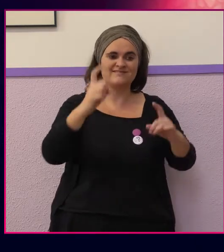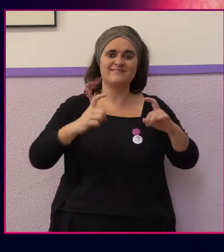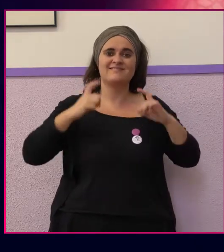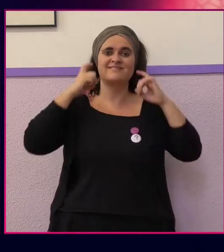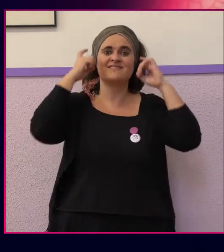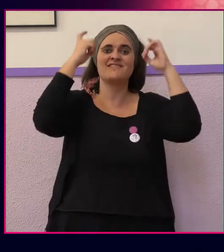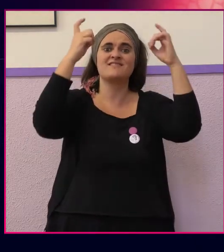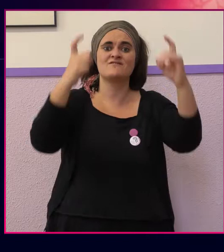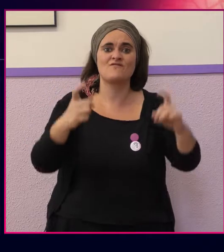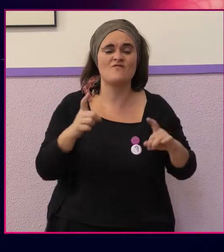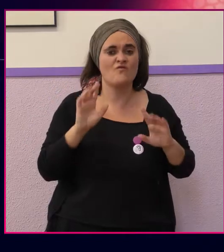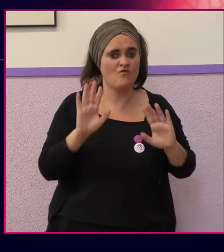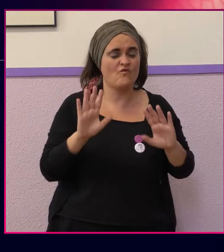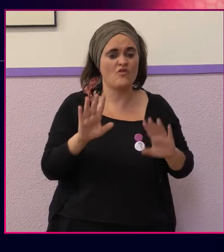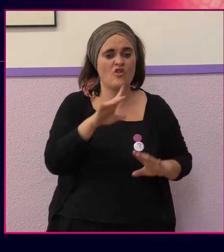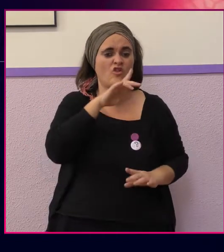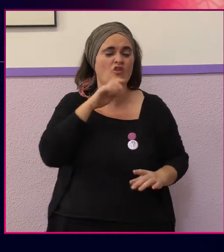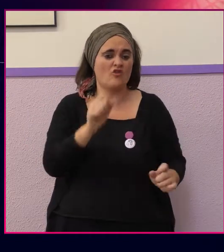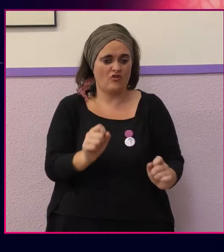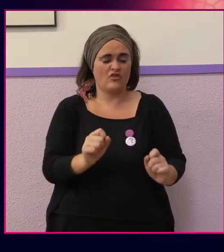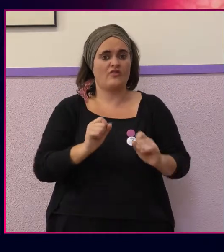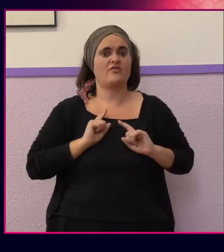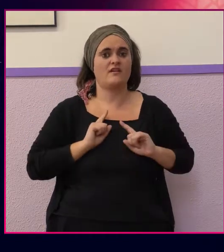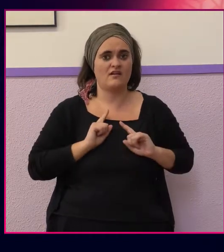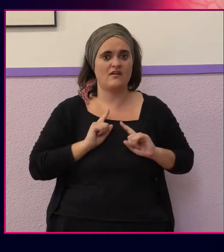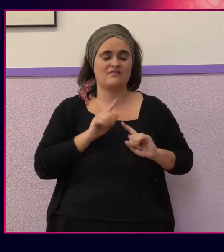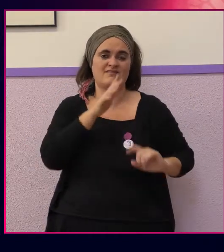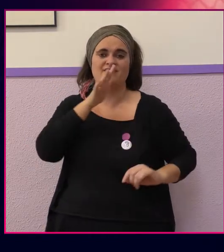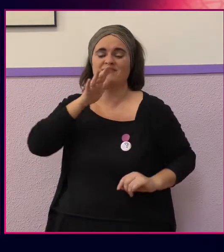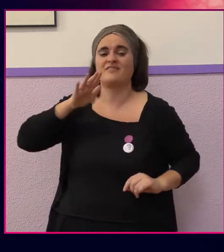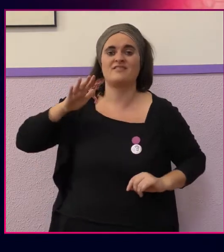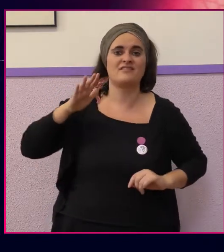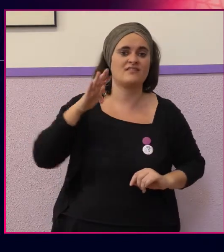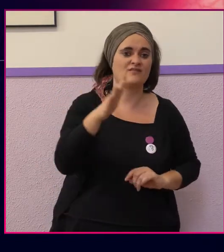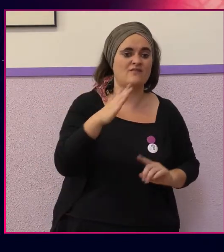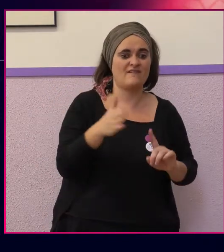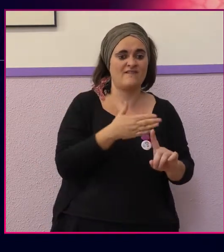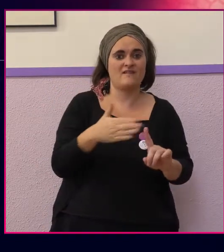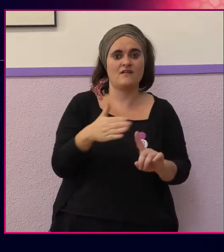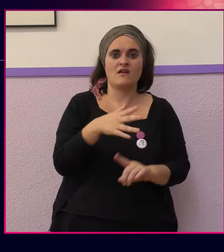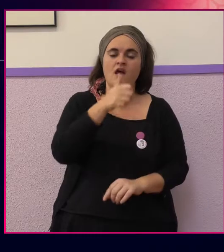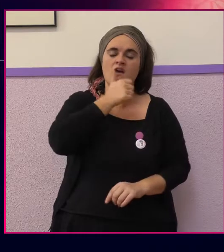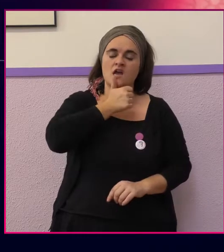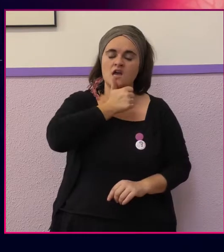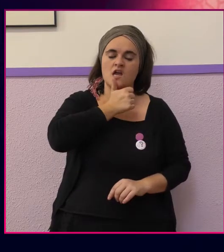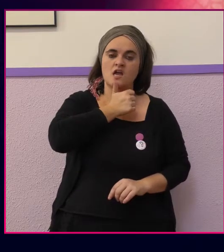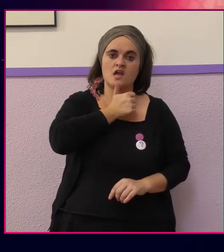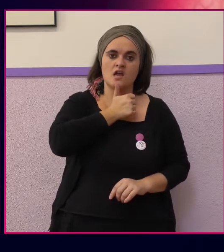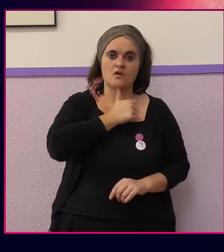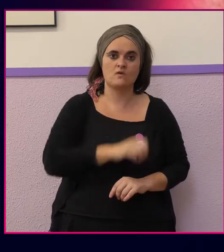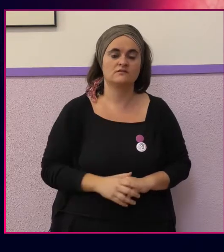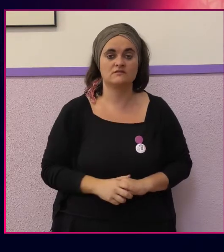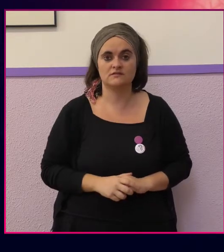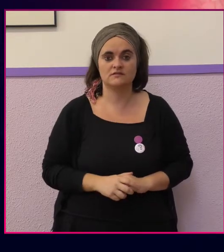Indarkeria salatzen dugun emakumeok, ahalegin handi eta mingarri bat eginda ere, areago